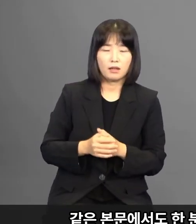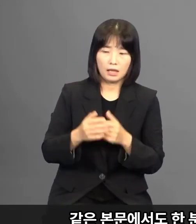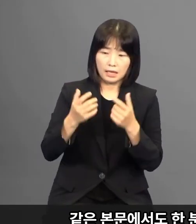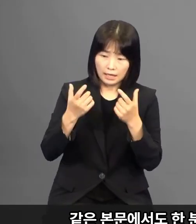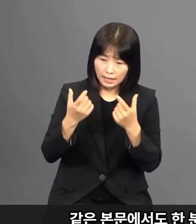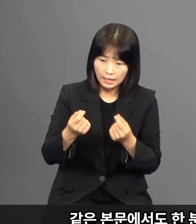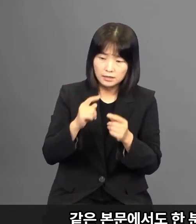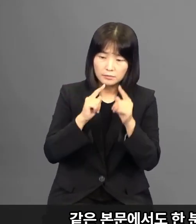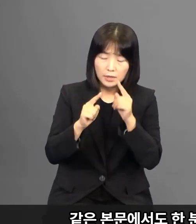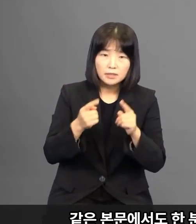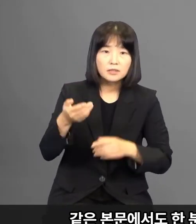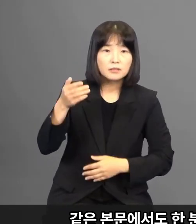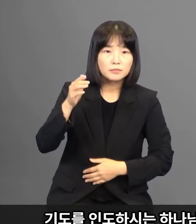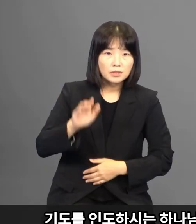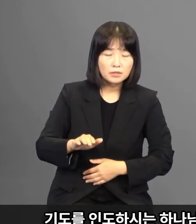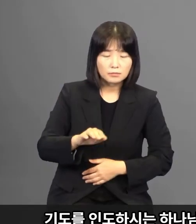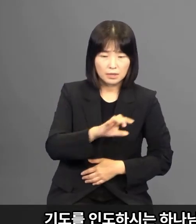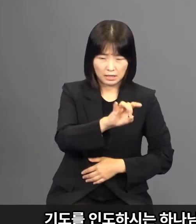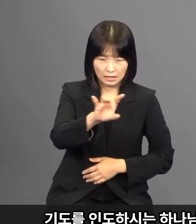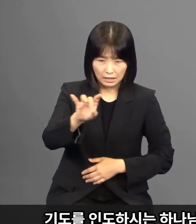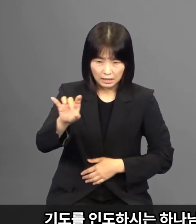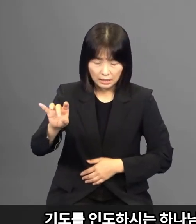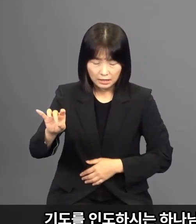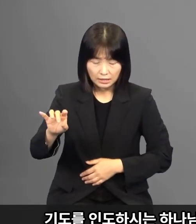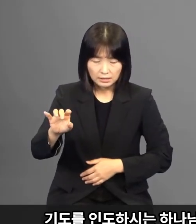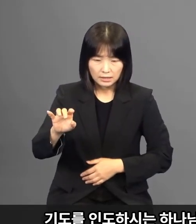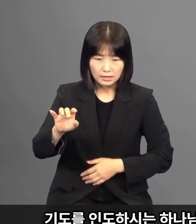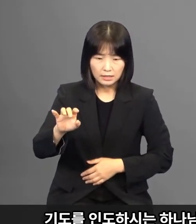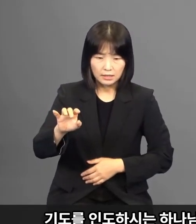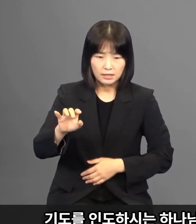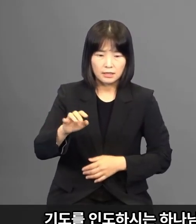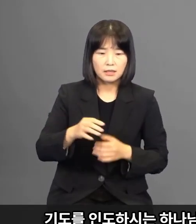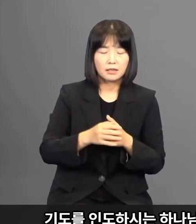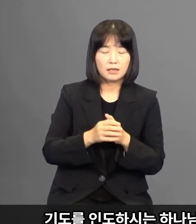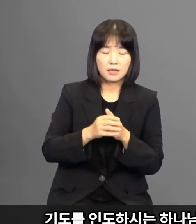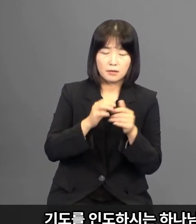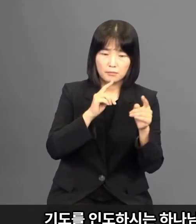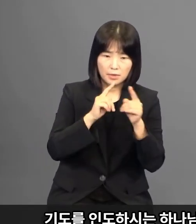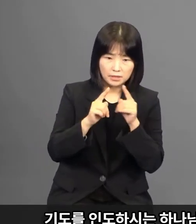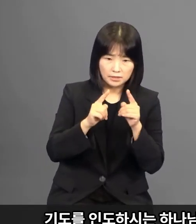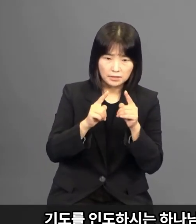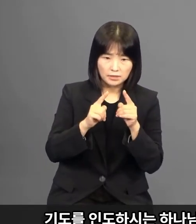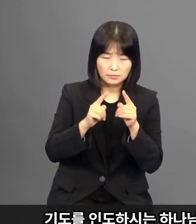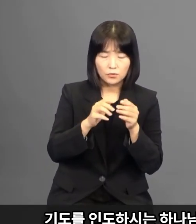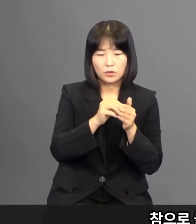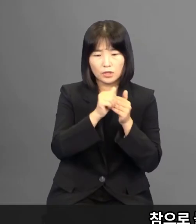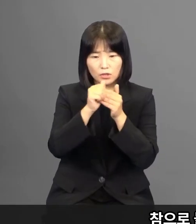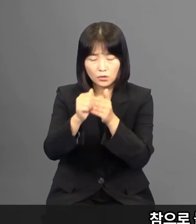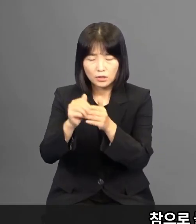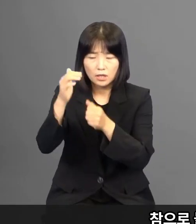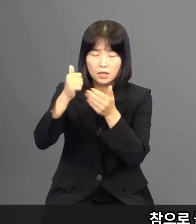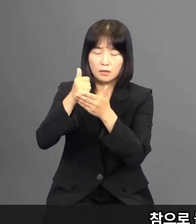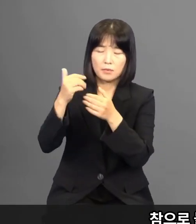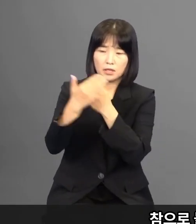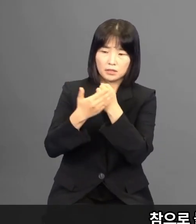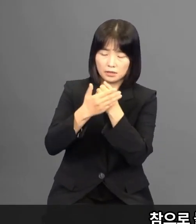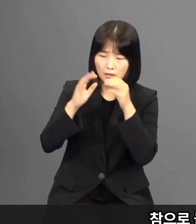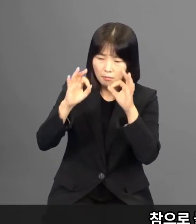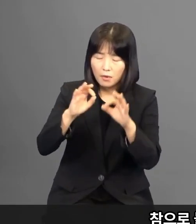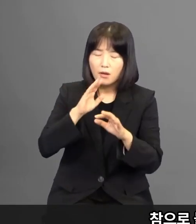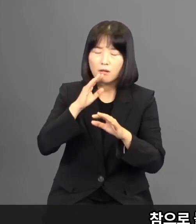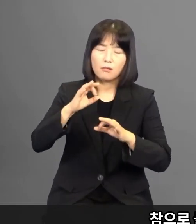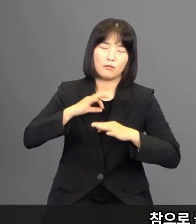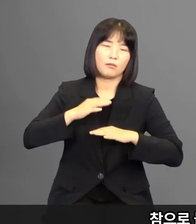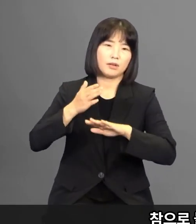삶에 가장 적합한 말씀과 기도로 인도하시는 하나님의 특별한 은혜를 보고 들을 수 있어서 참으로 놀랍고